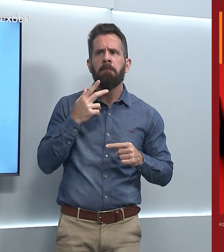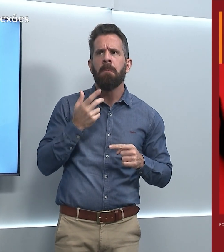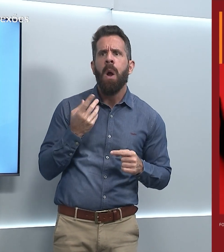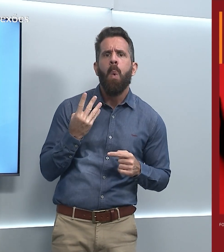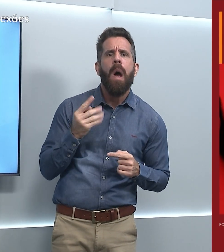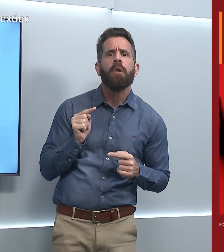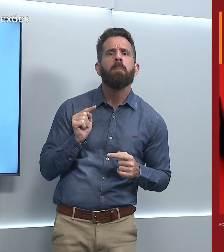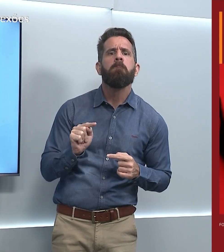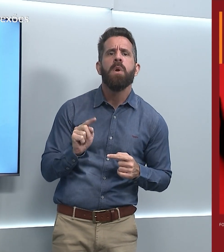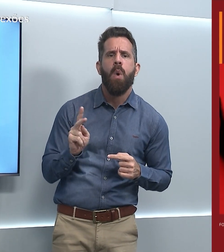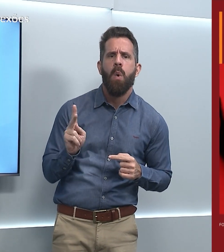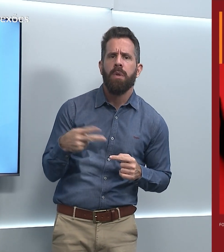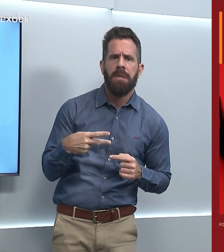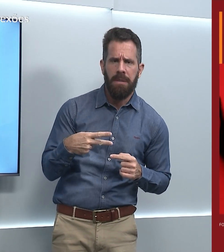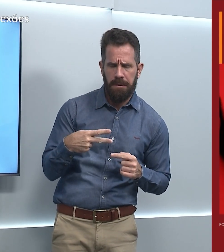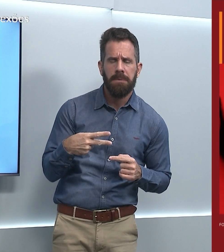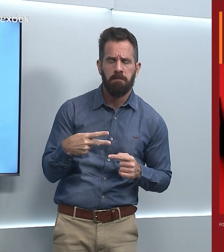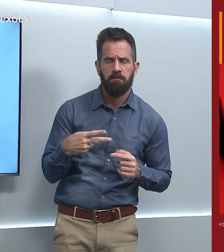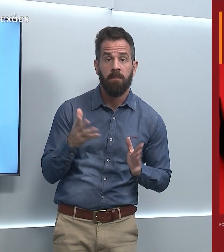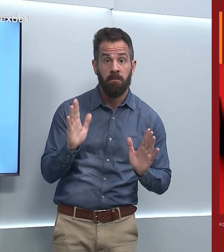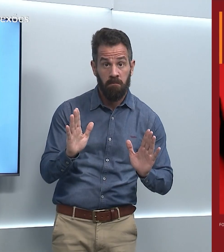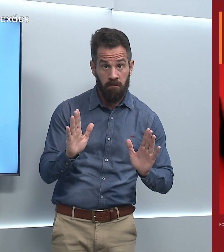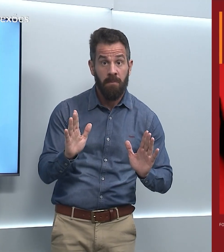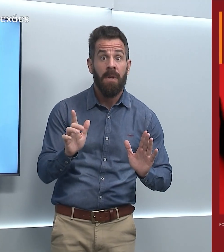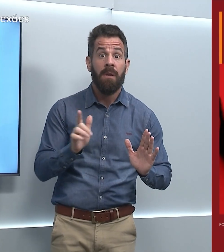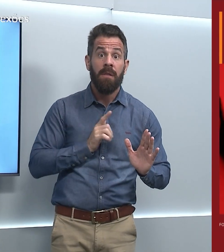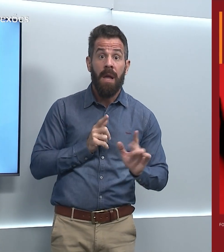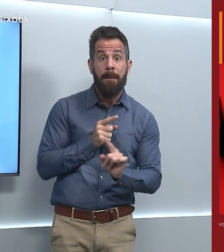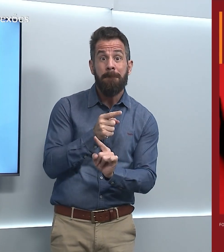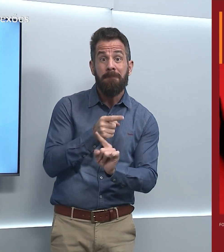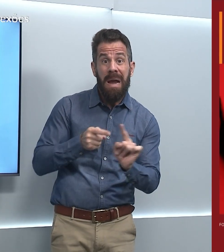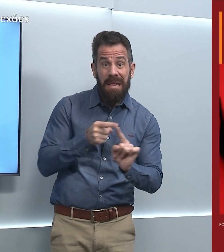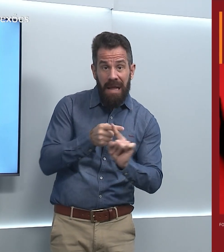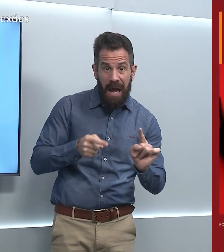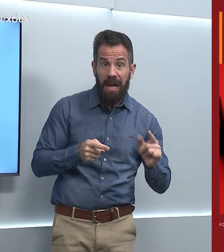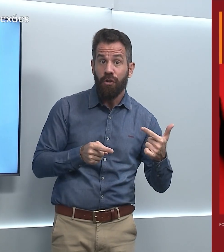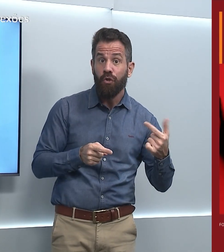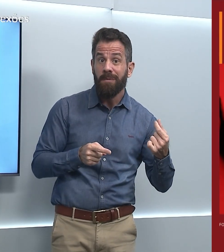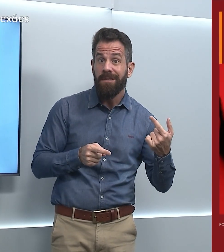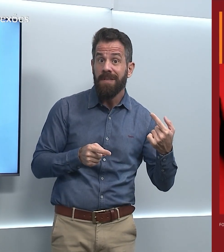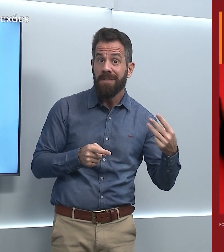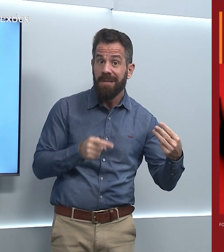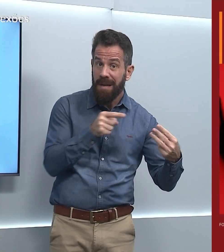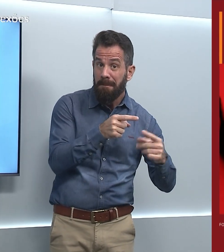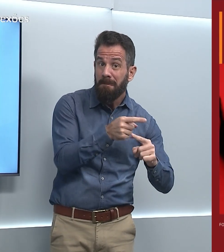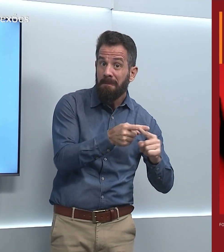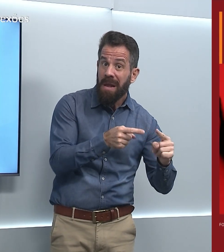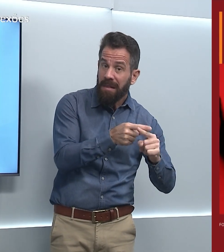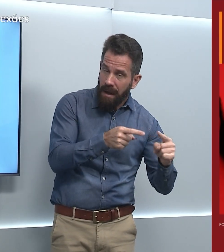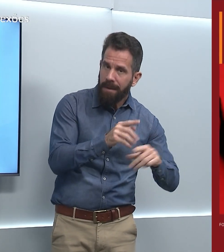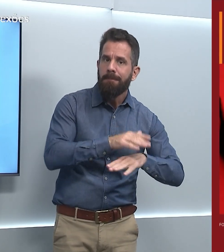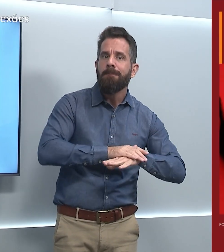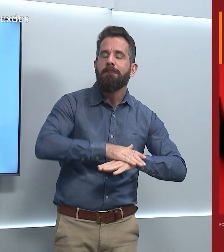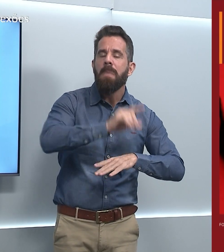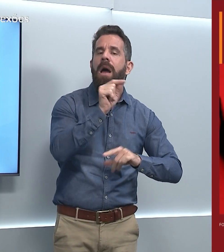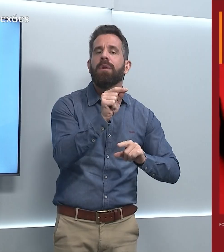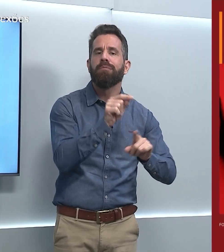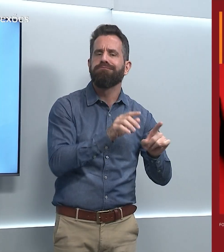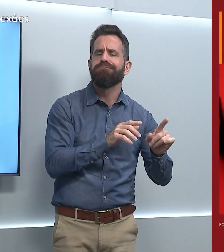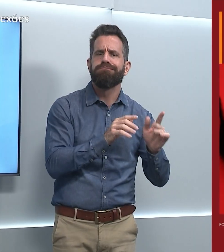4 mil episódios. E metade dos casos notificados em 2023 foi de agressão